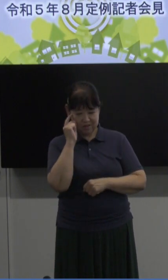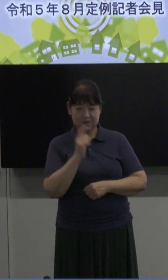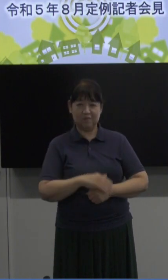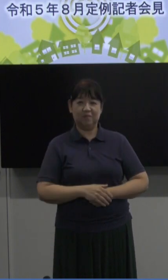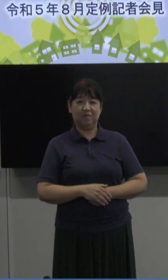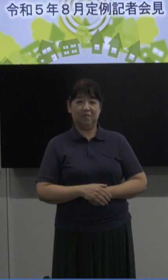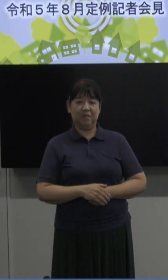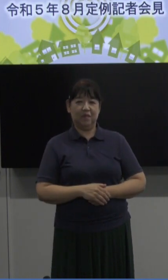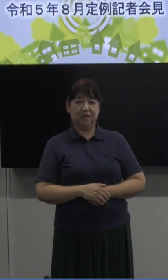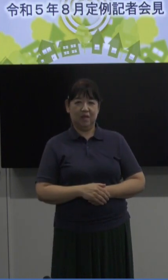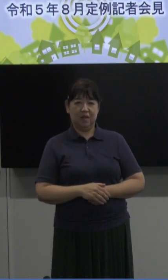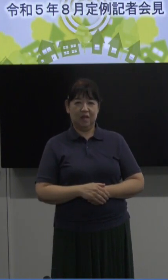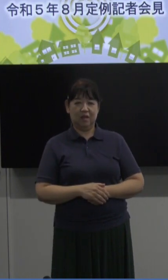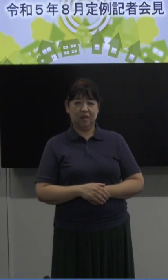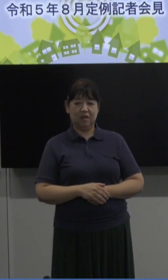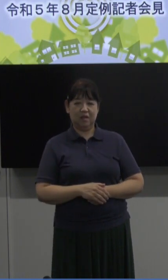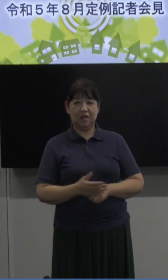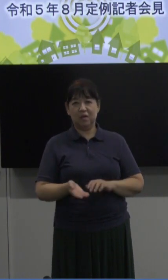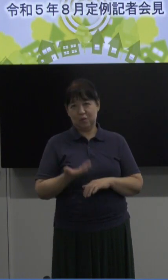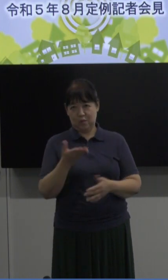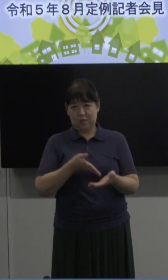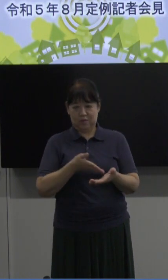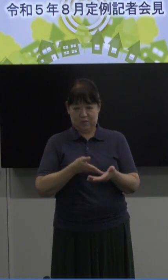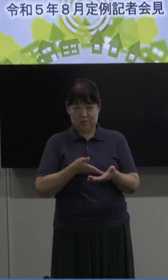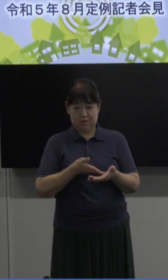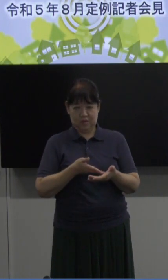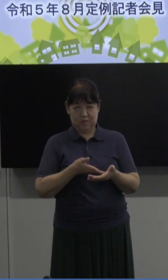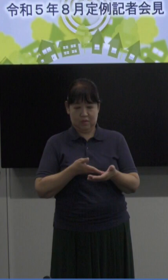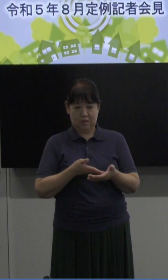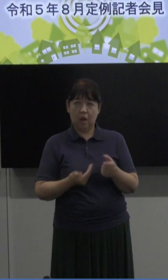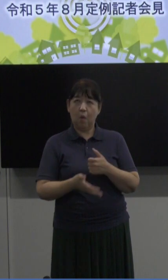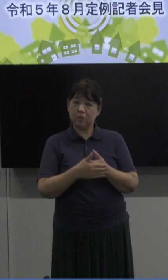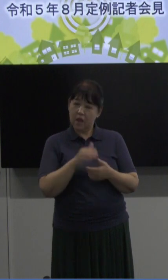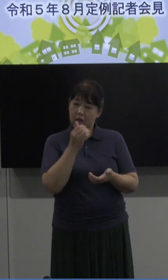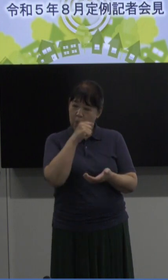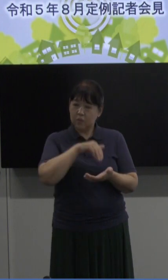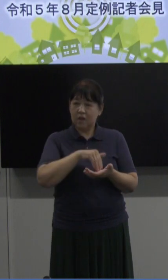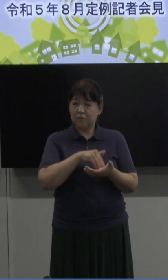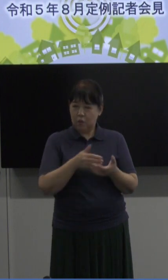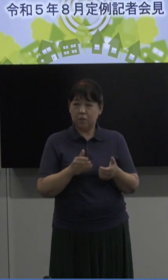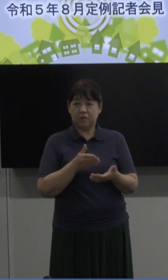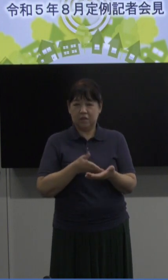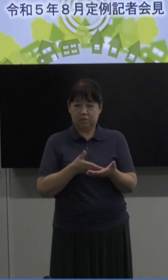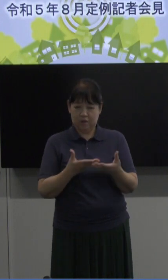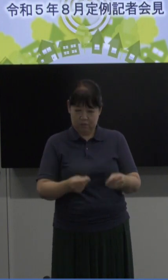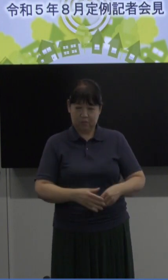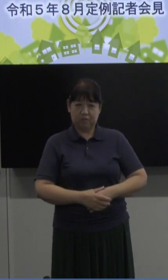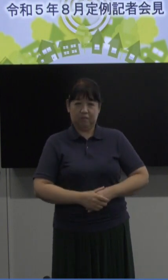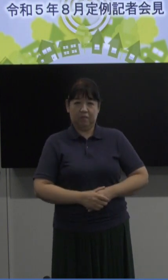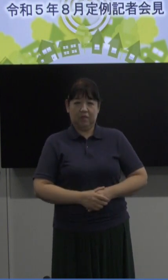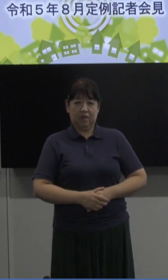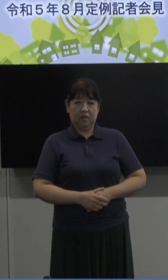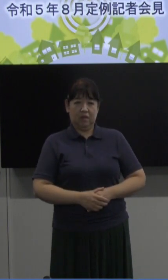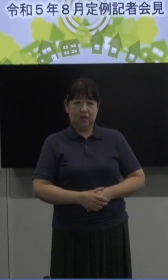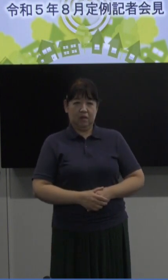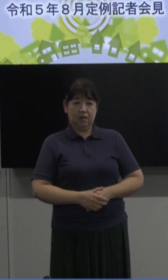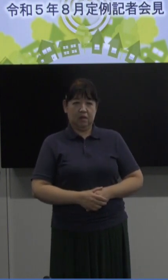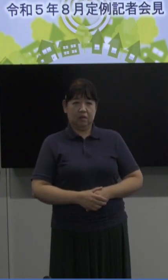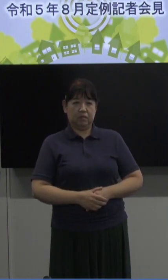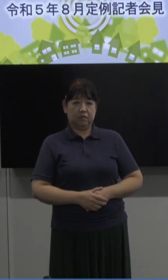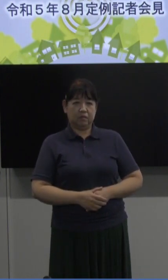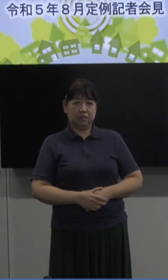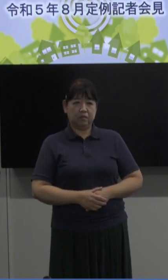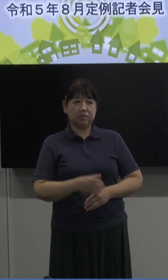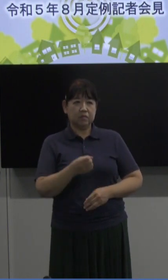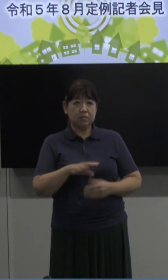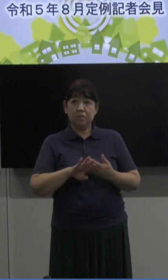が補正予算の概要とさせていただきます。で、なお、7月豪雨災害の復旧にか